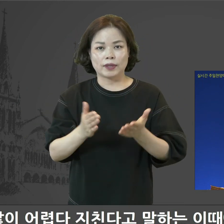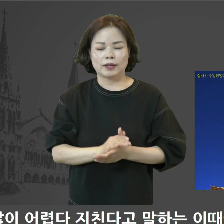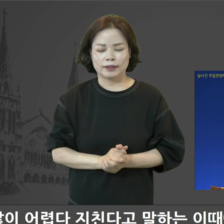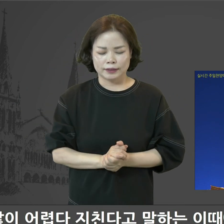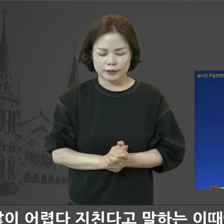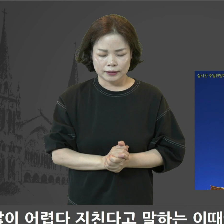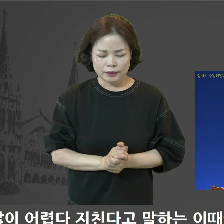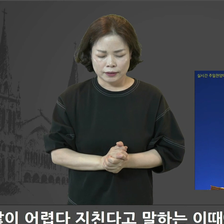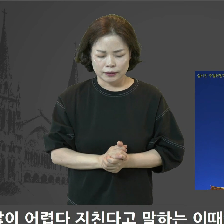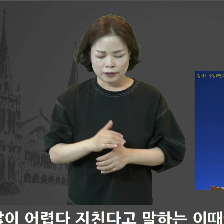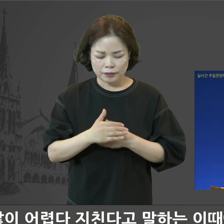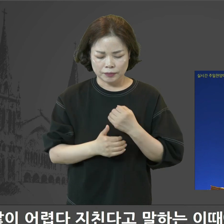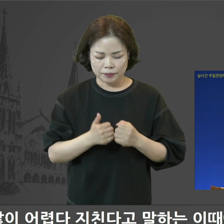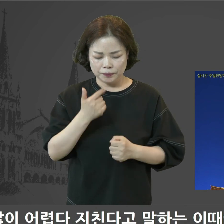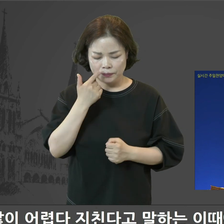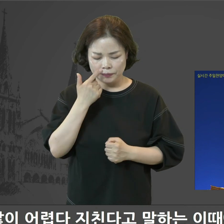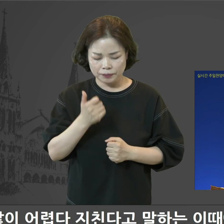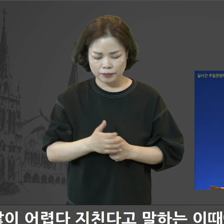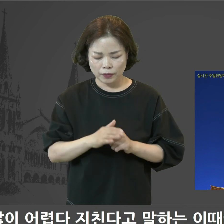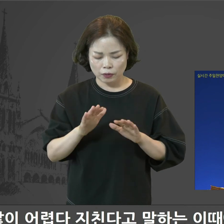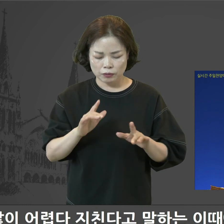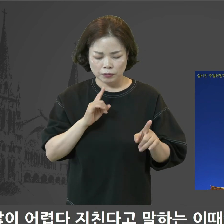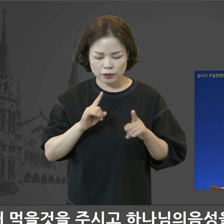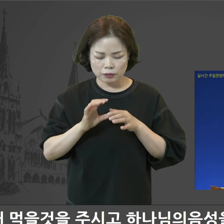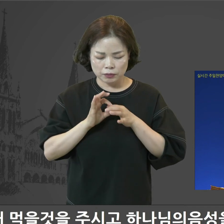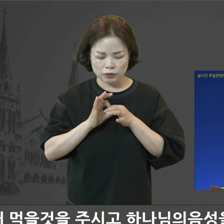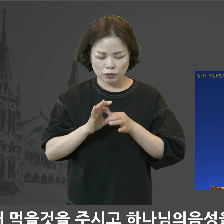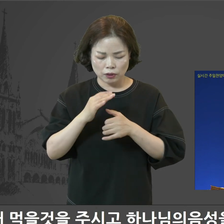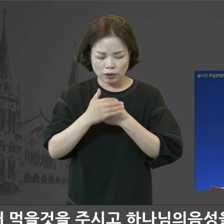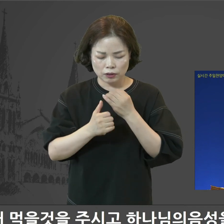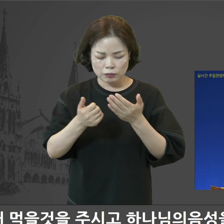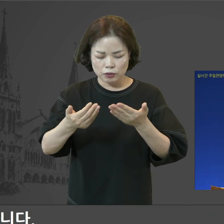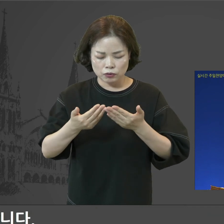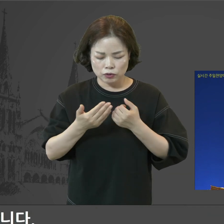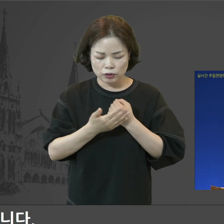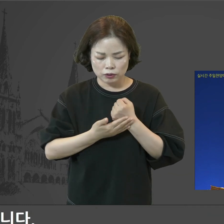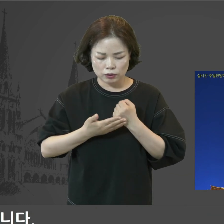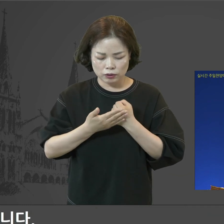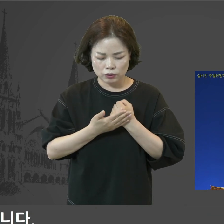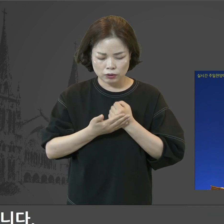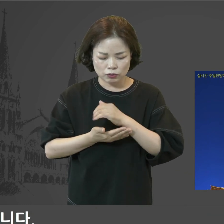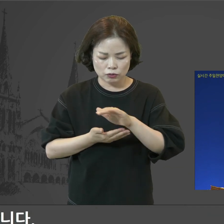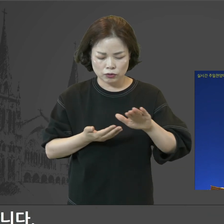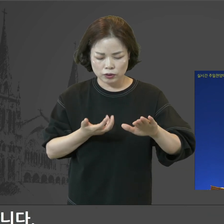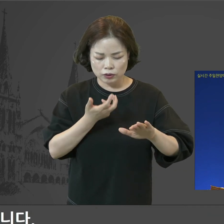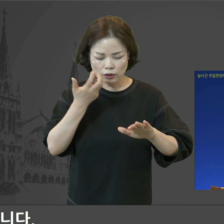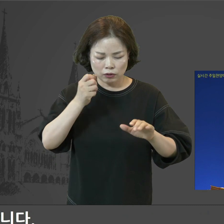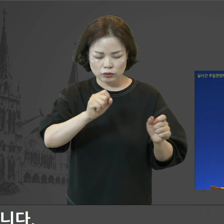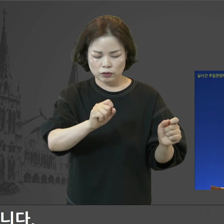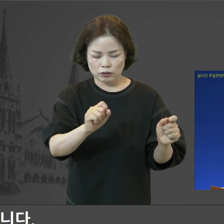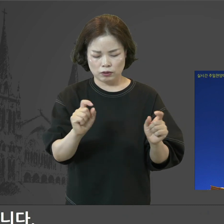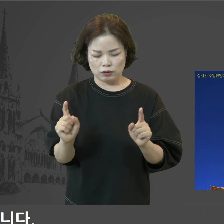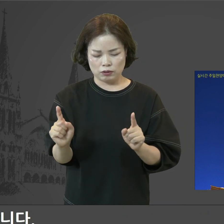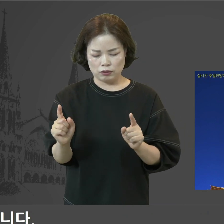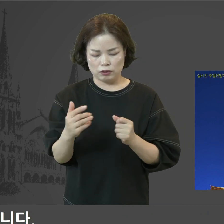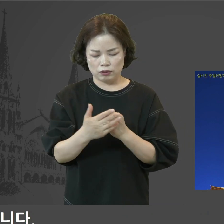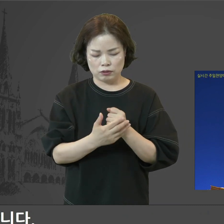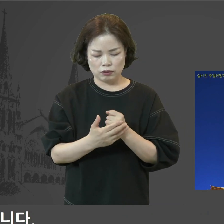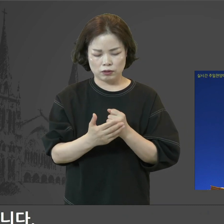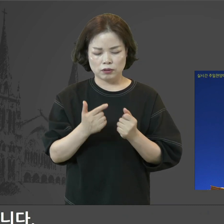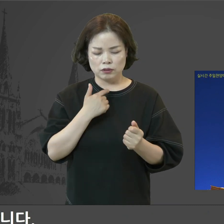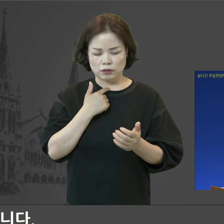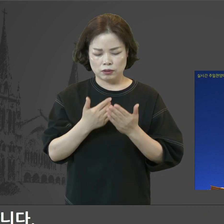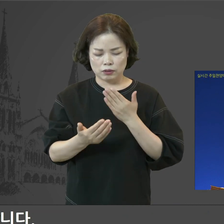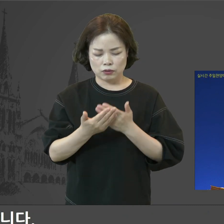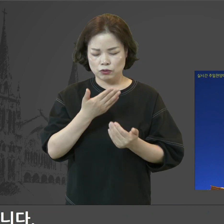기도하겠습니다. 하나님 아버지, 오늘 말씀을 통해 하나님이 주시는 은혜로 우리의 영성을 회복시키시고 은혜를